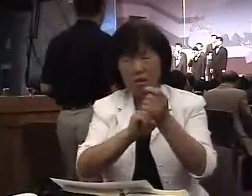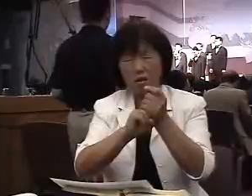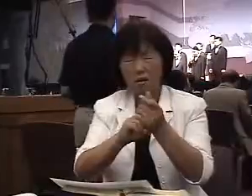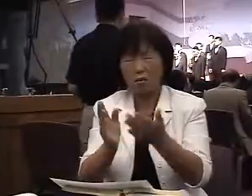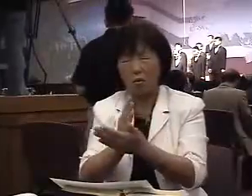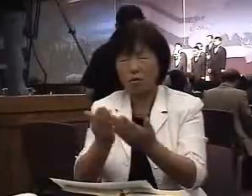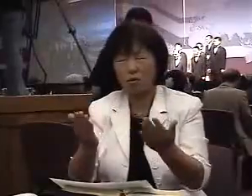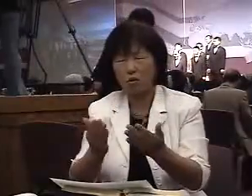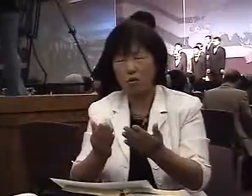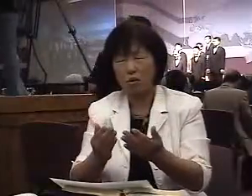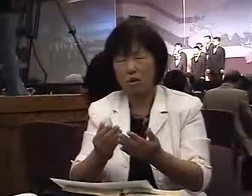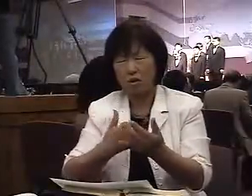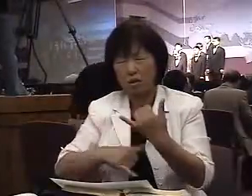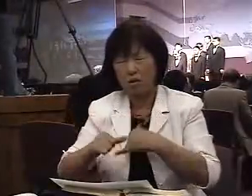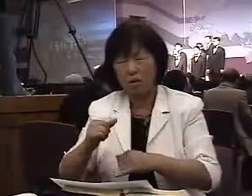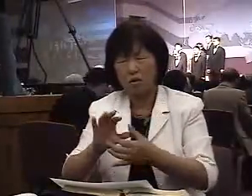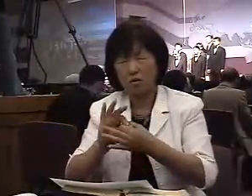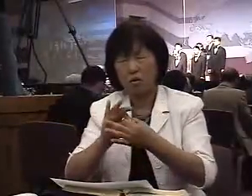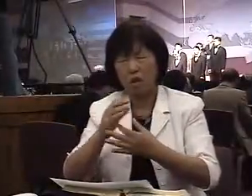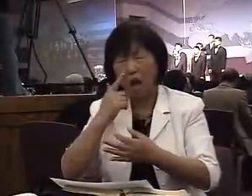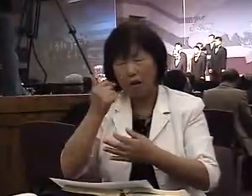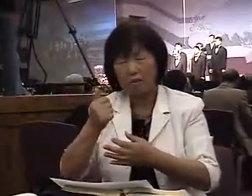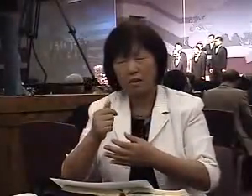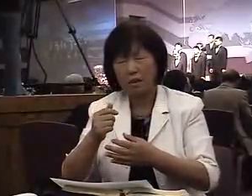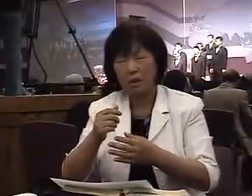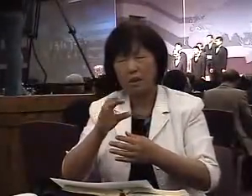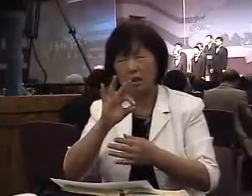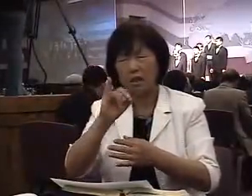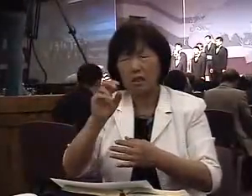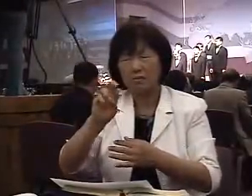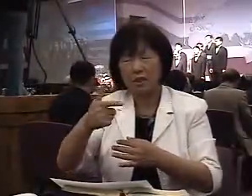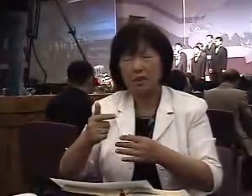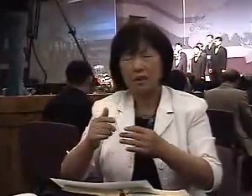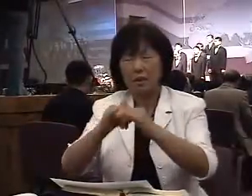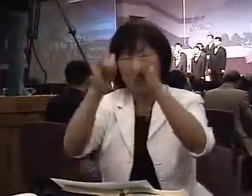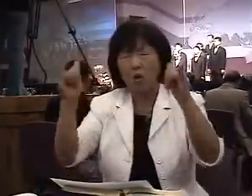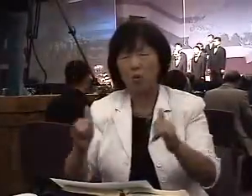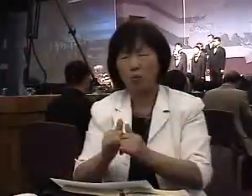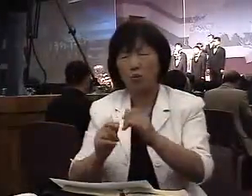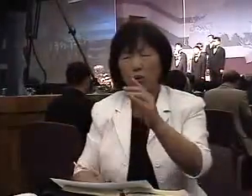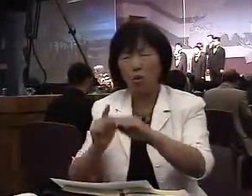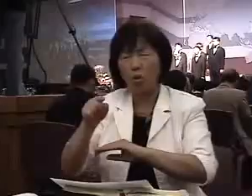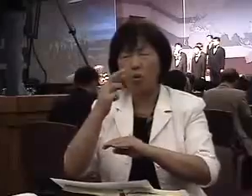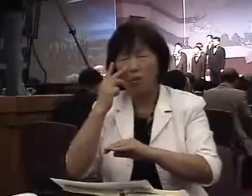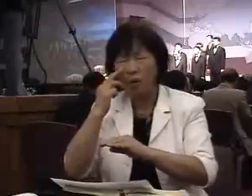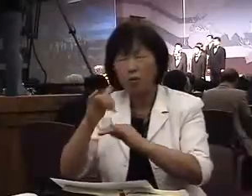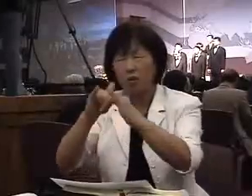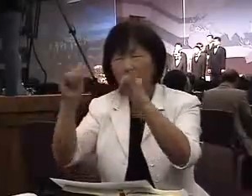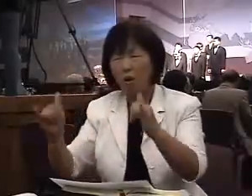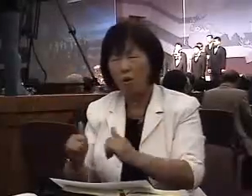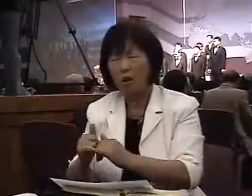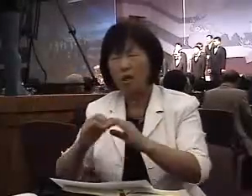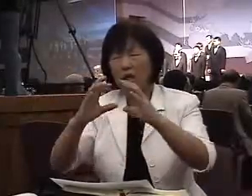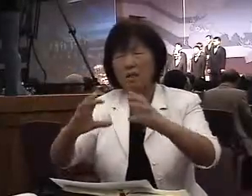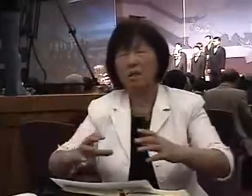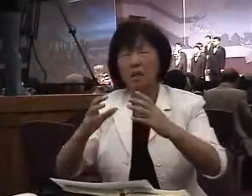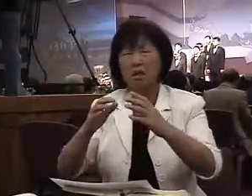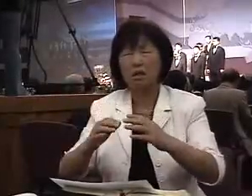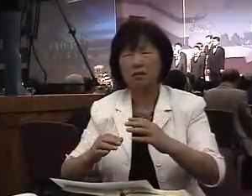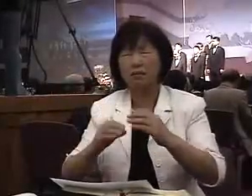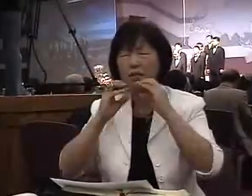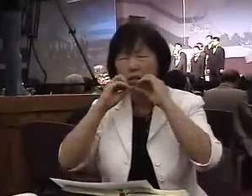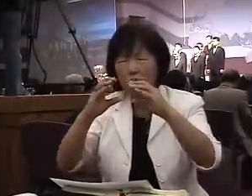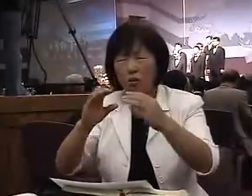이제 자녀들을 통하여서는 아버지 이민 사회를 뛰어넘어 미국 사회와 세계 사회를 통하여, 세계 선교를